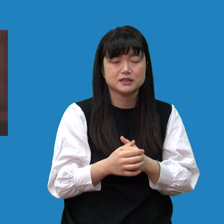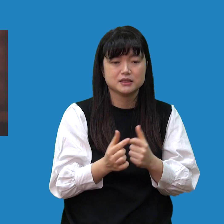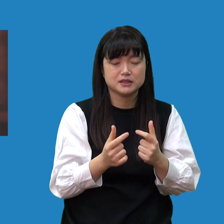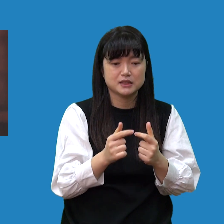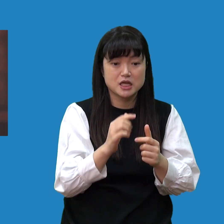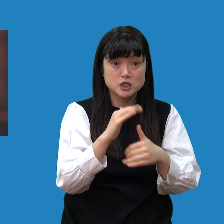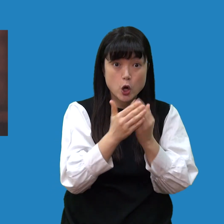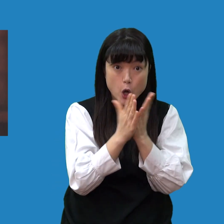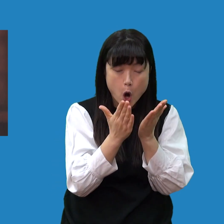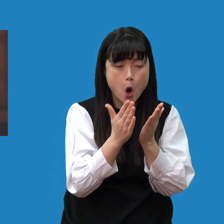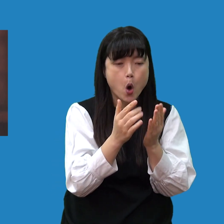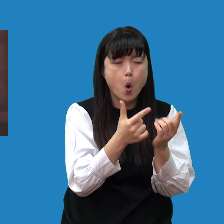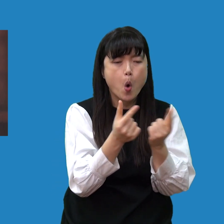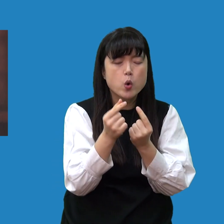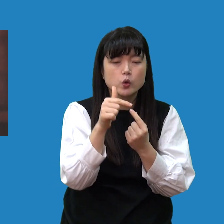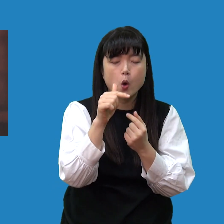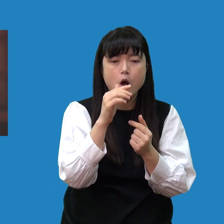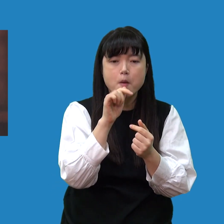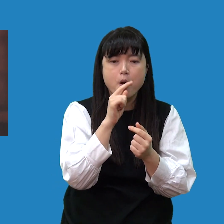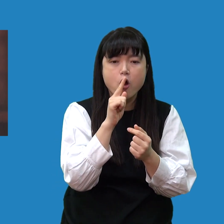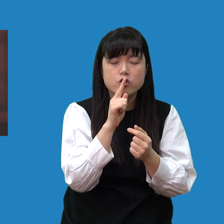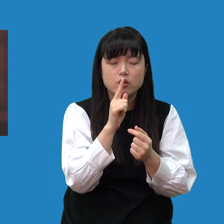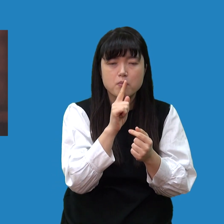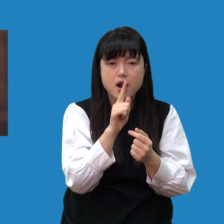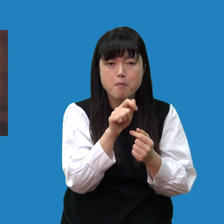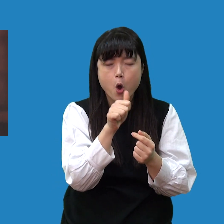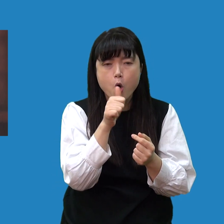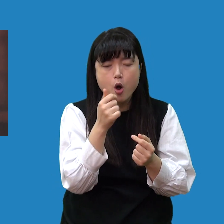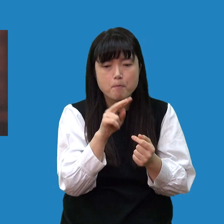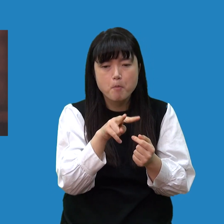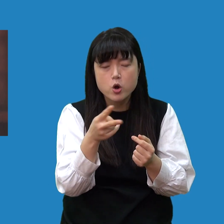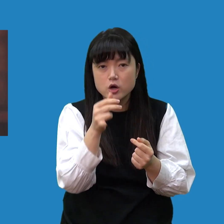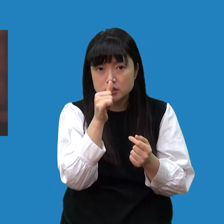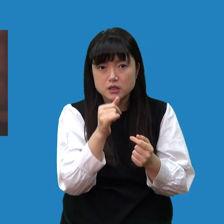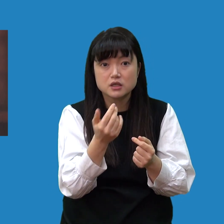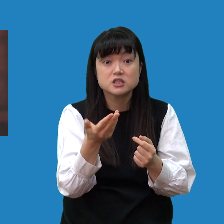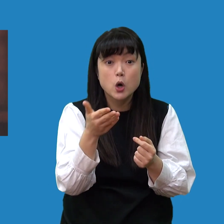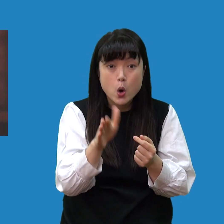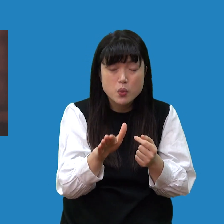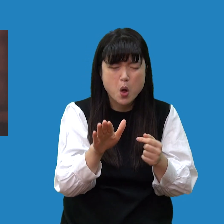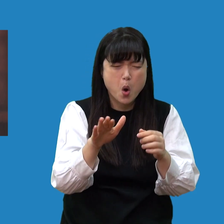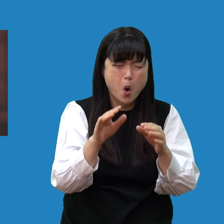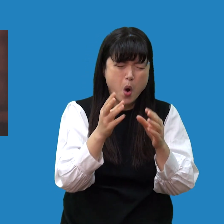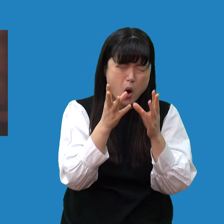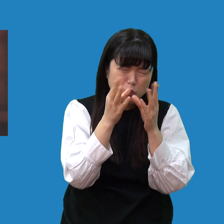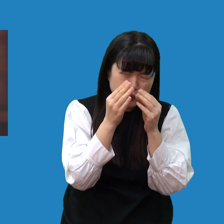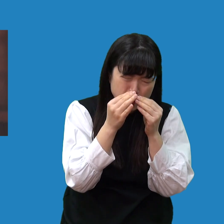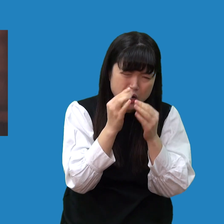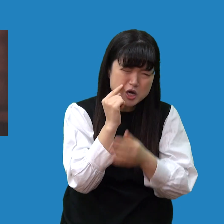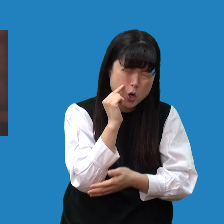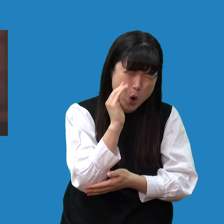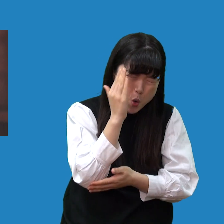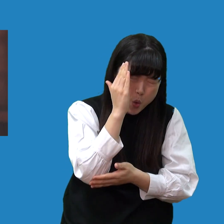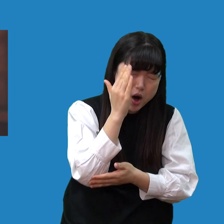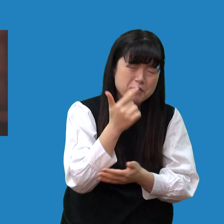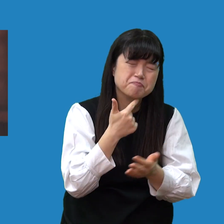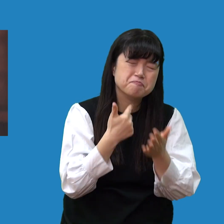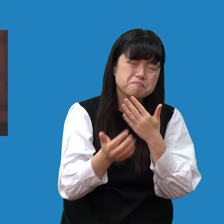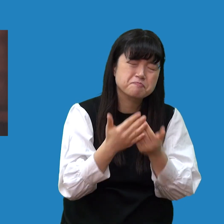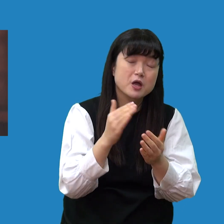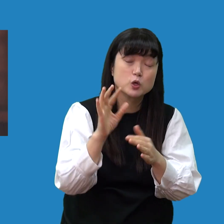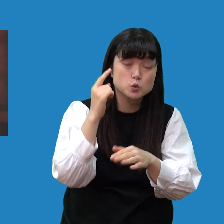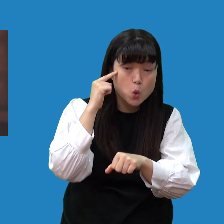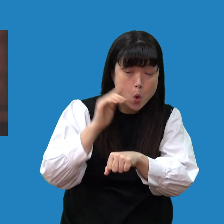이 대목을 읽어보면 이 구절을 이렇게 옮기고 있습니다. 그러나 온갖 영화를 누린